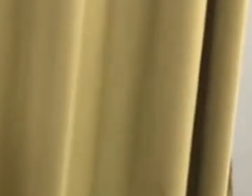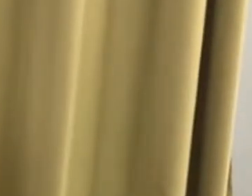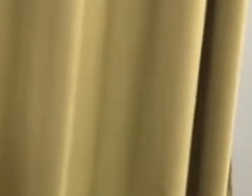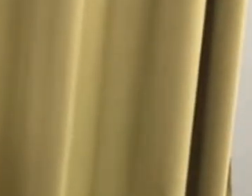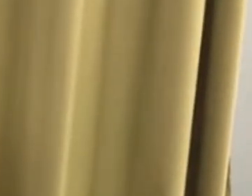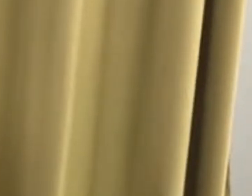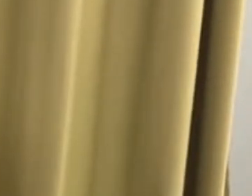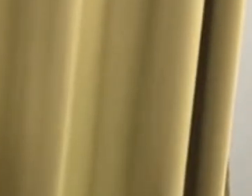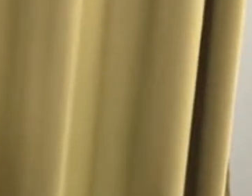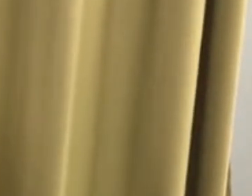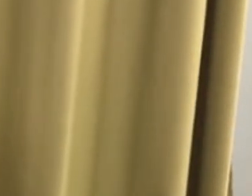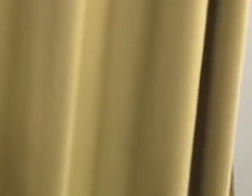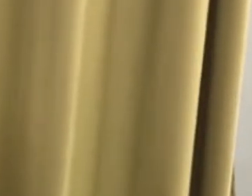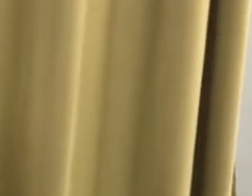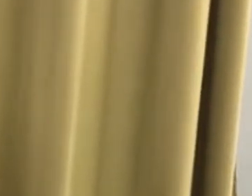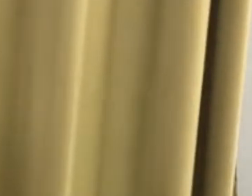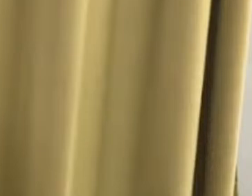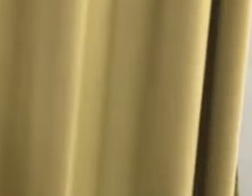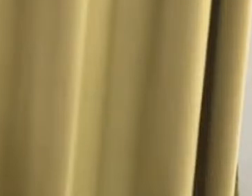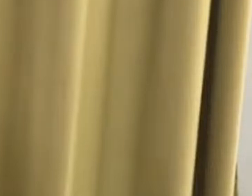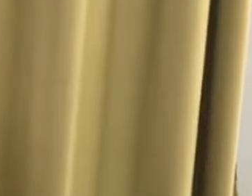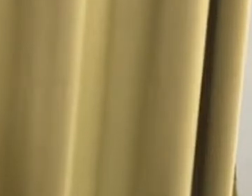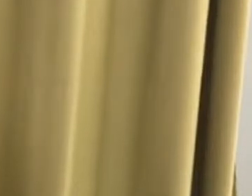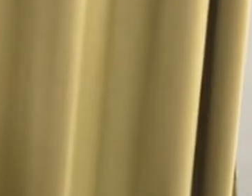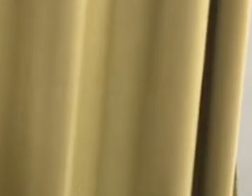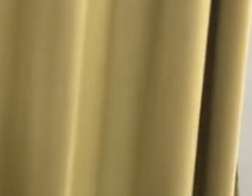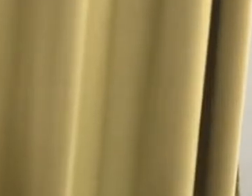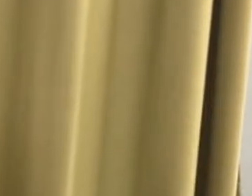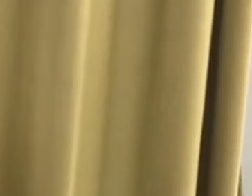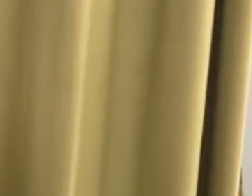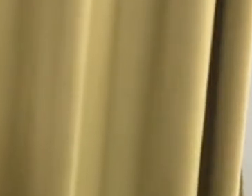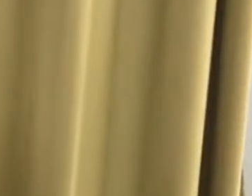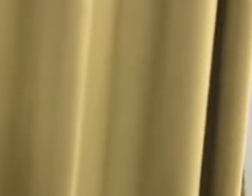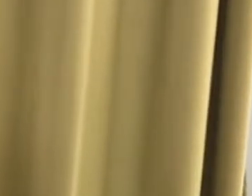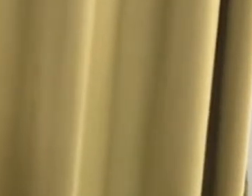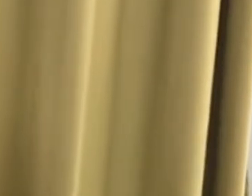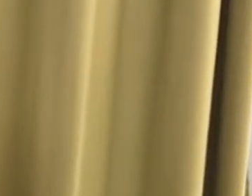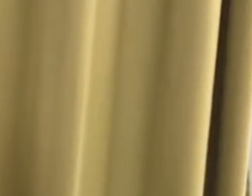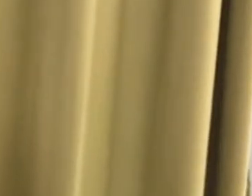Oi. Meu nome é Umuá. Eu sou a